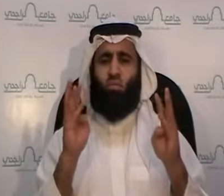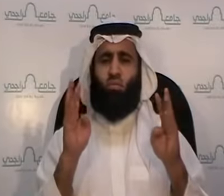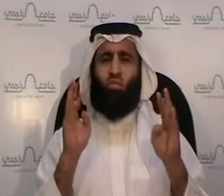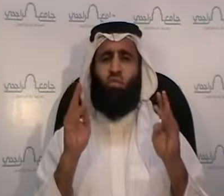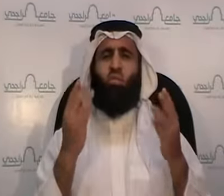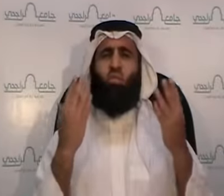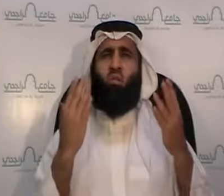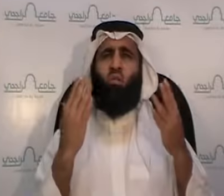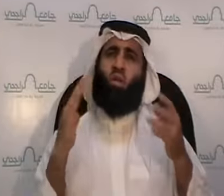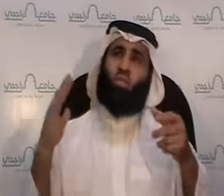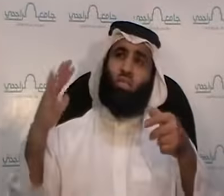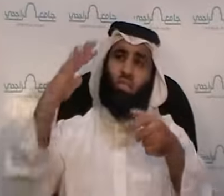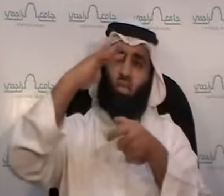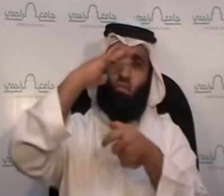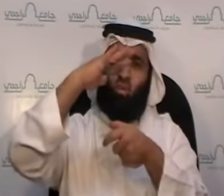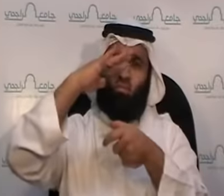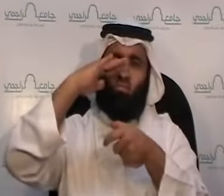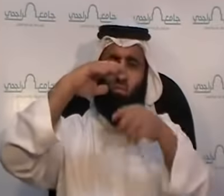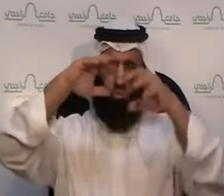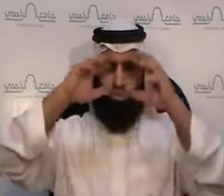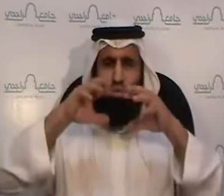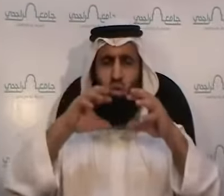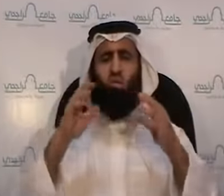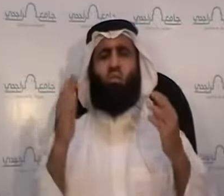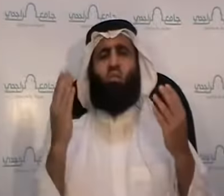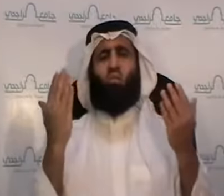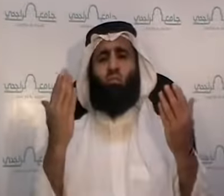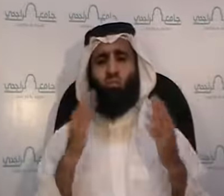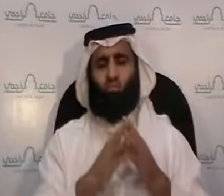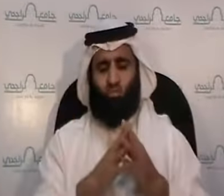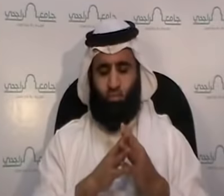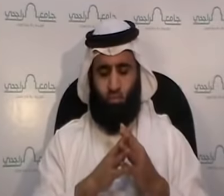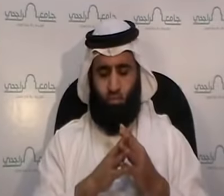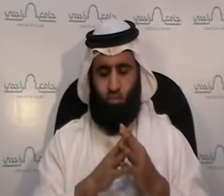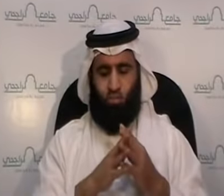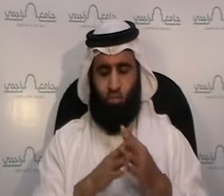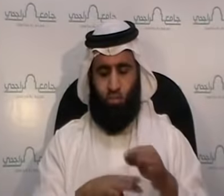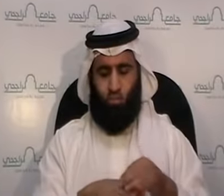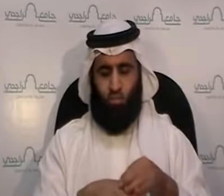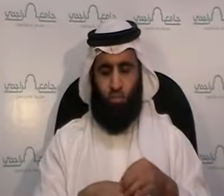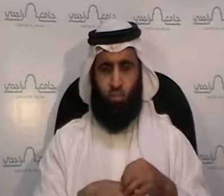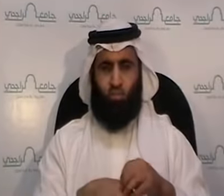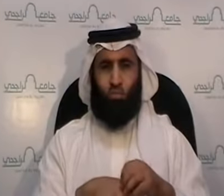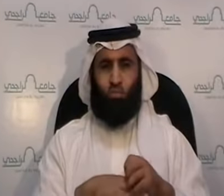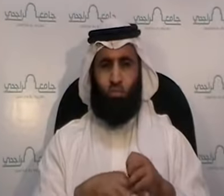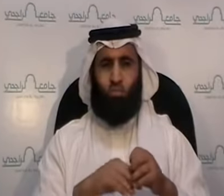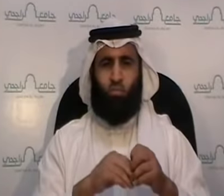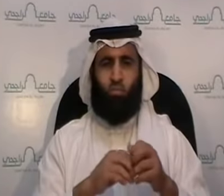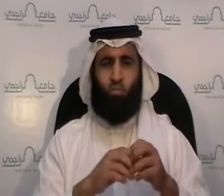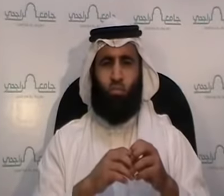السماء علينا مدرارا. اللهم إنا نستغفرك إنك